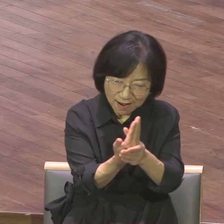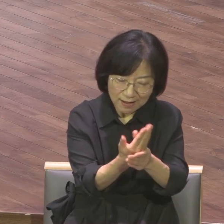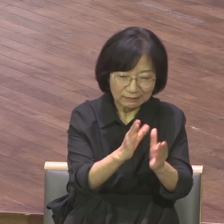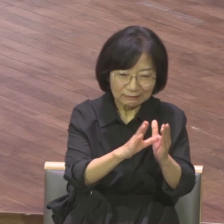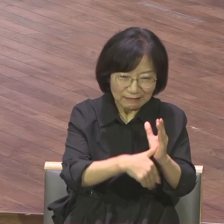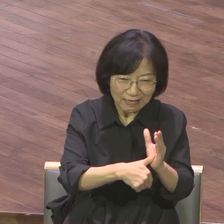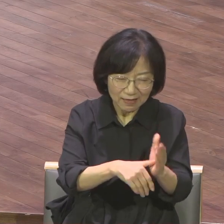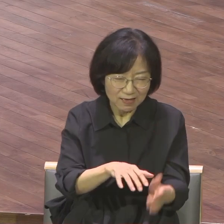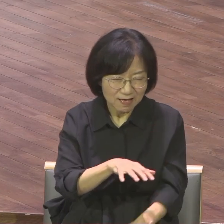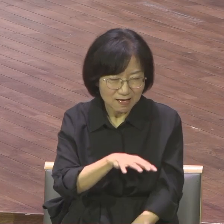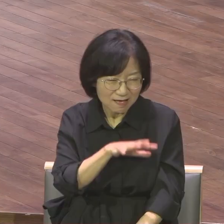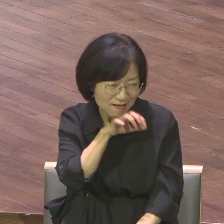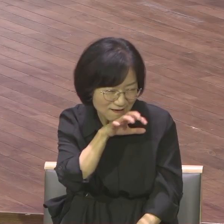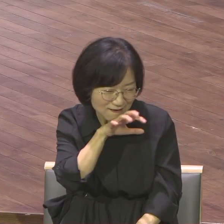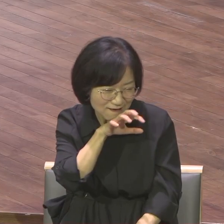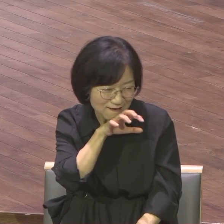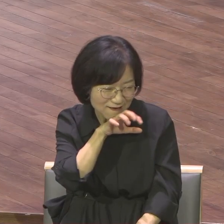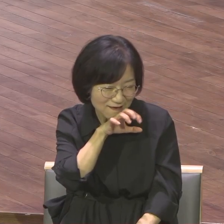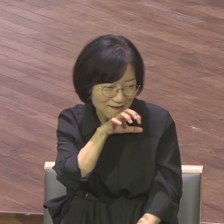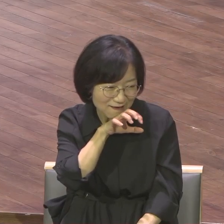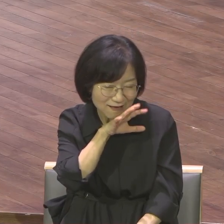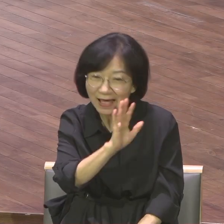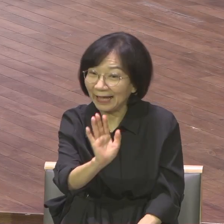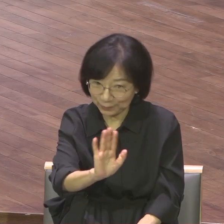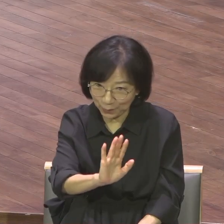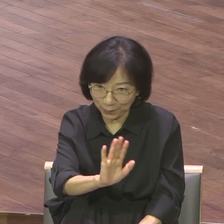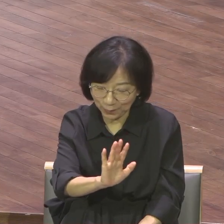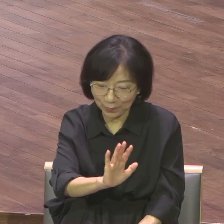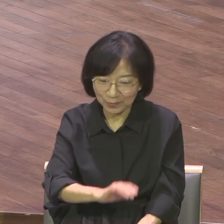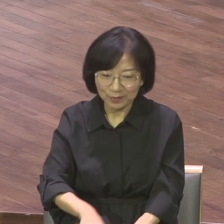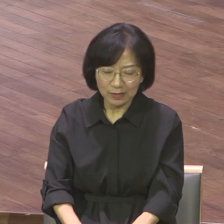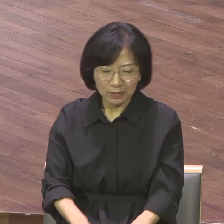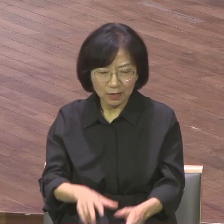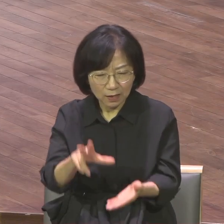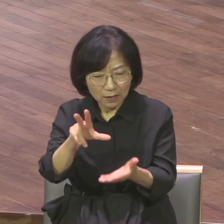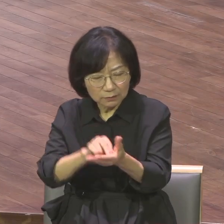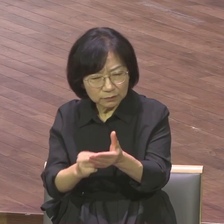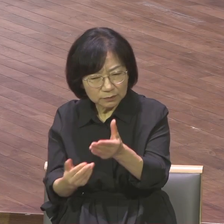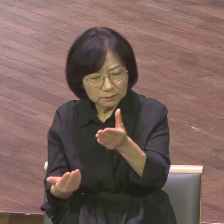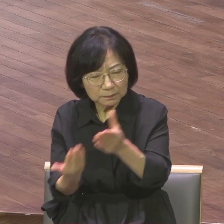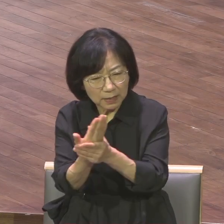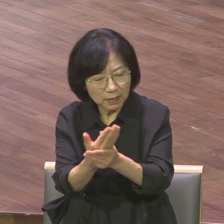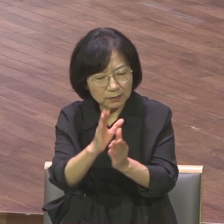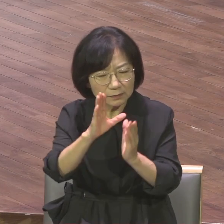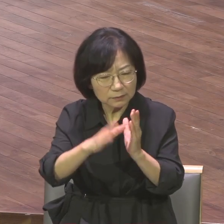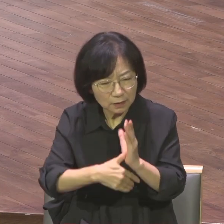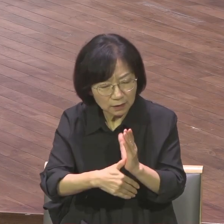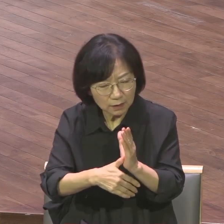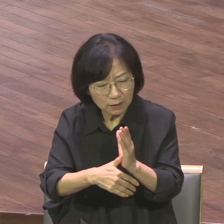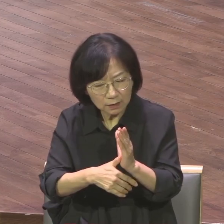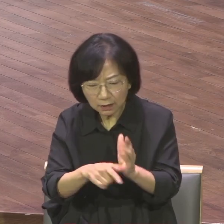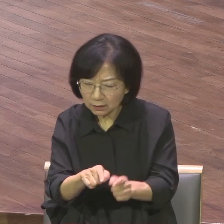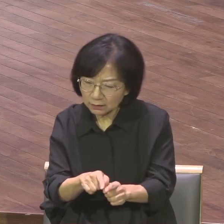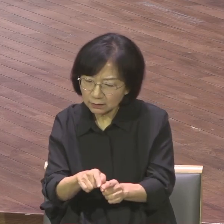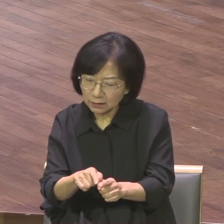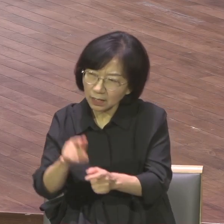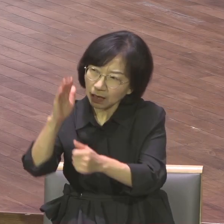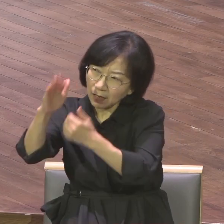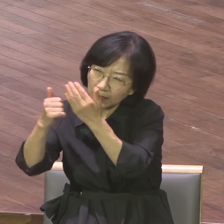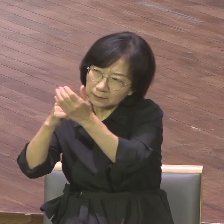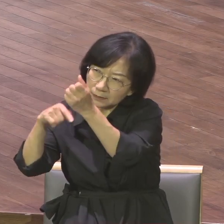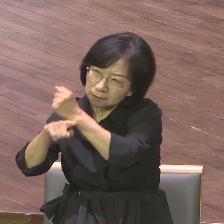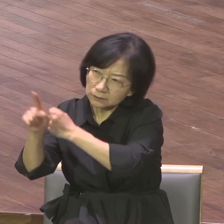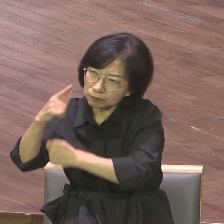아니에요. 원망, 불평한 것이 아니라 하나님의 뜻과 계획, 이것이 어디에 있는지를 먼저 찾는